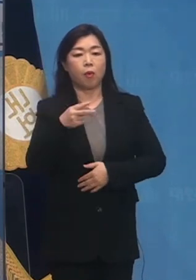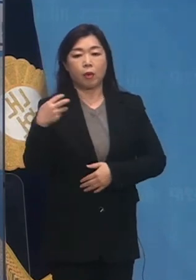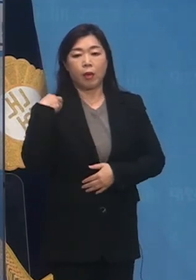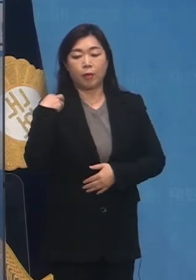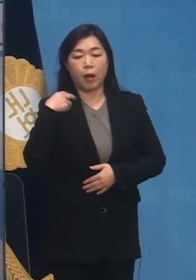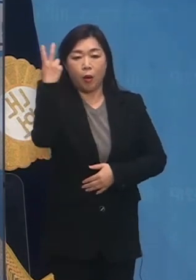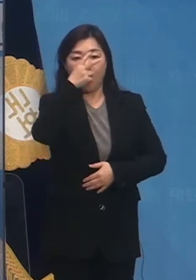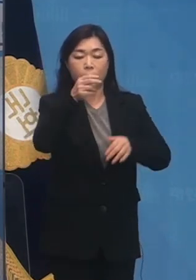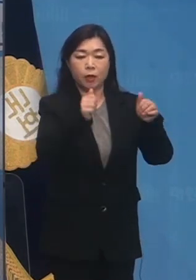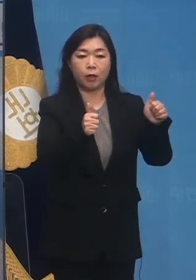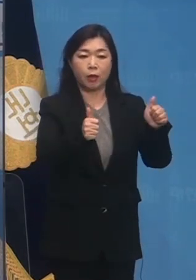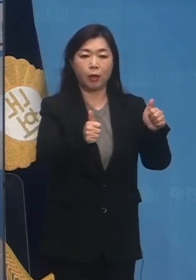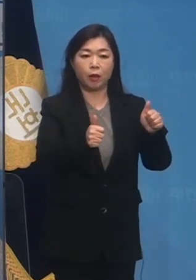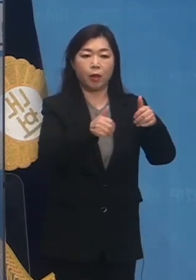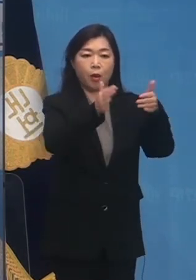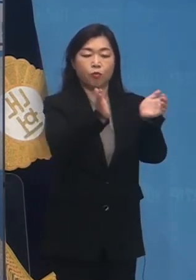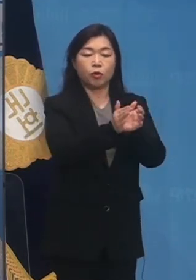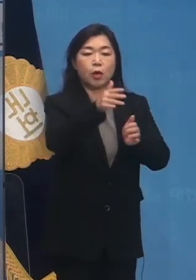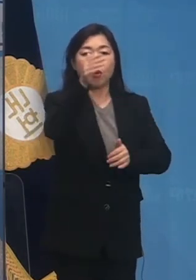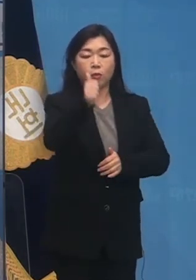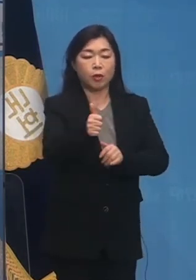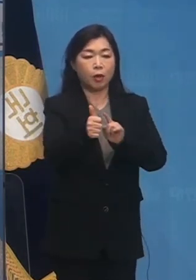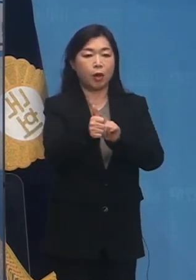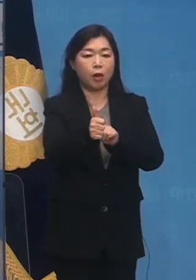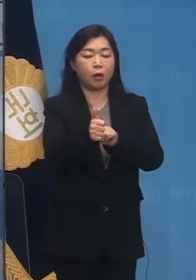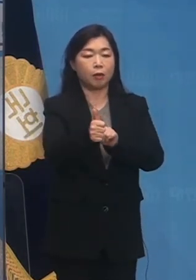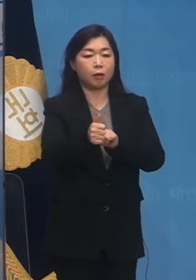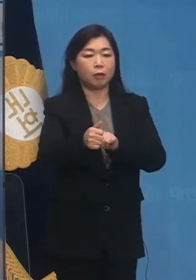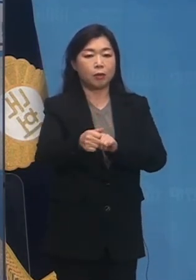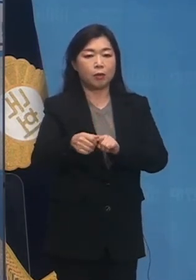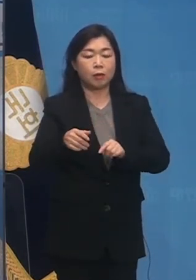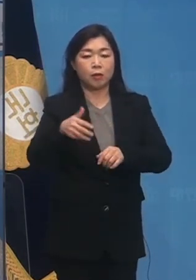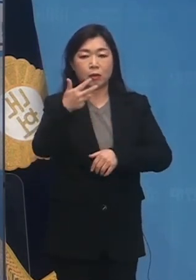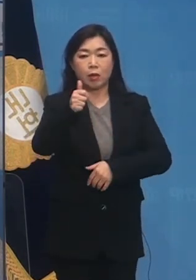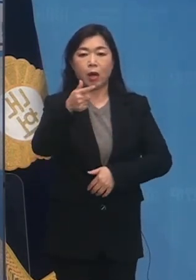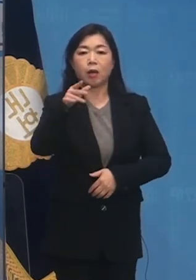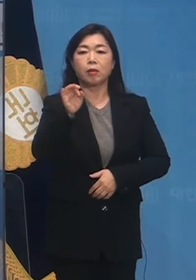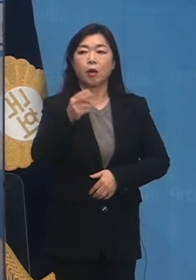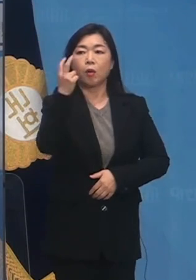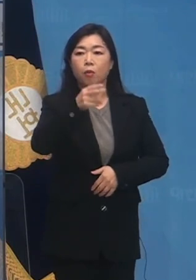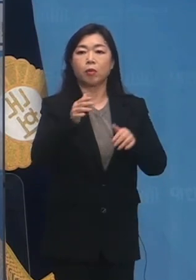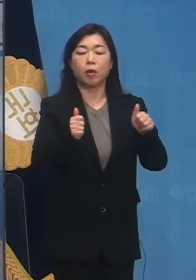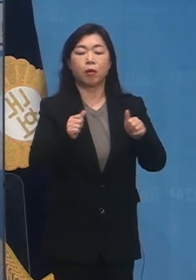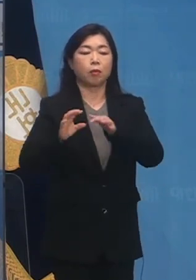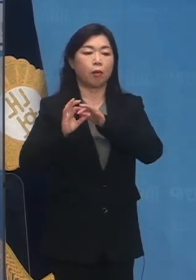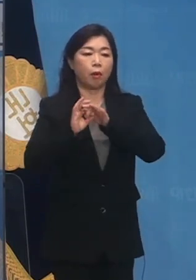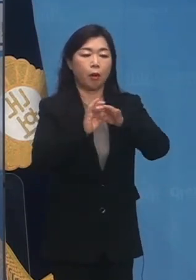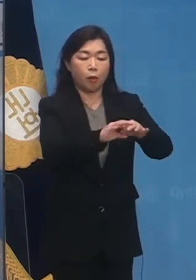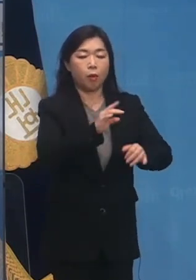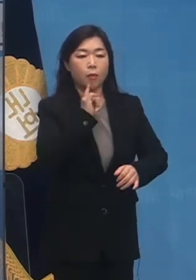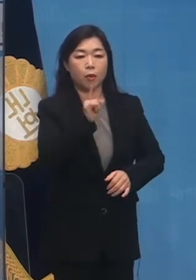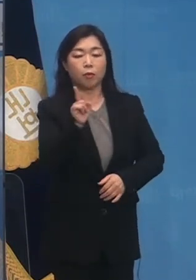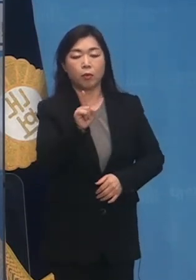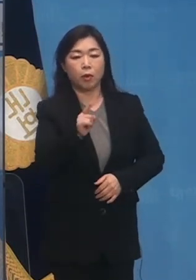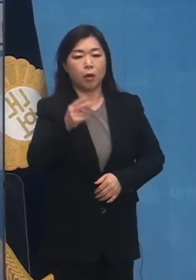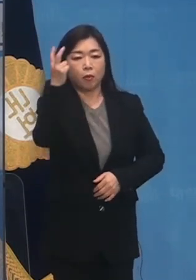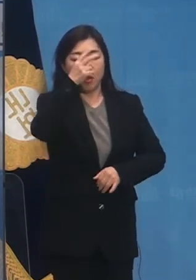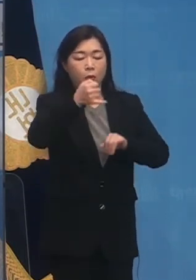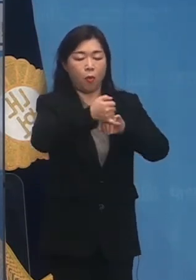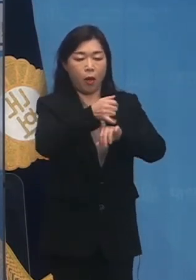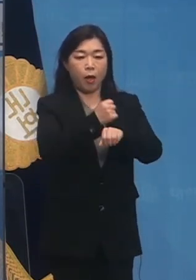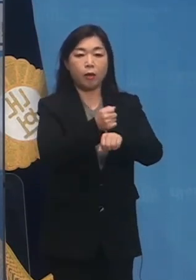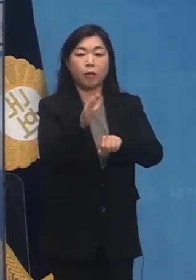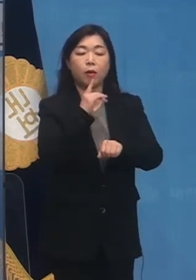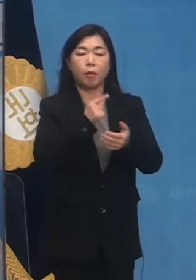담당 검사, 부장검사, 차장검사가 일관되게 이것은 수사를 반드시